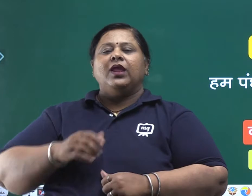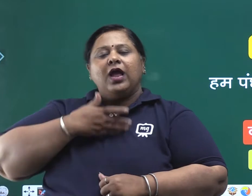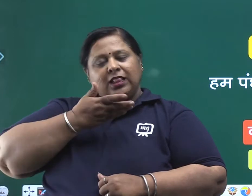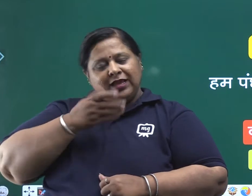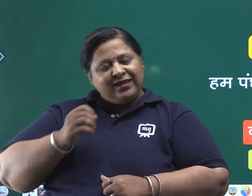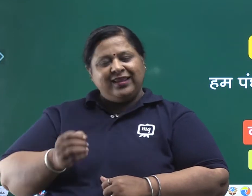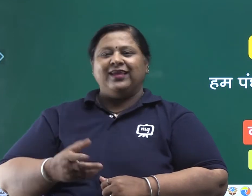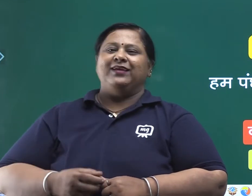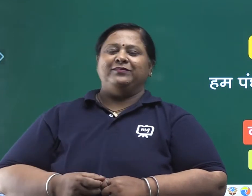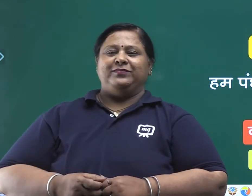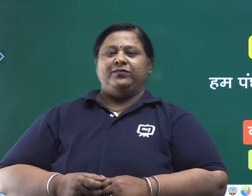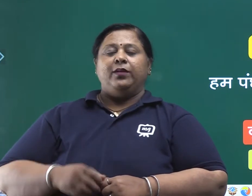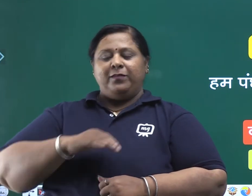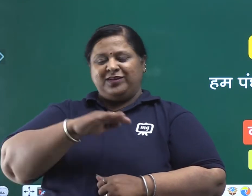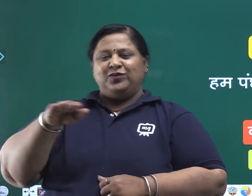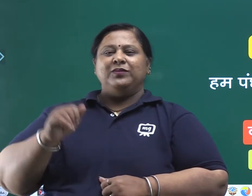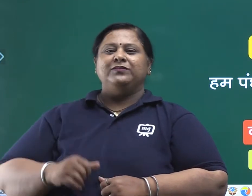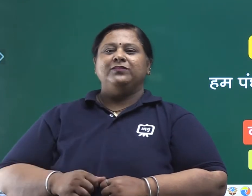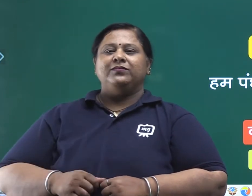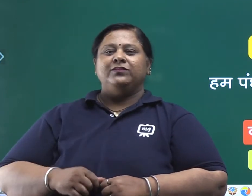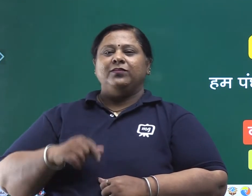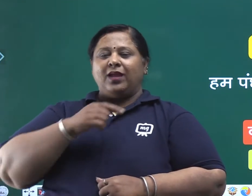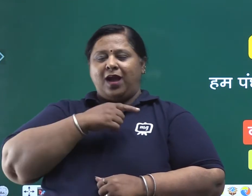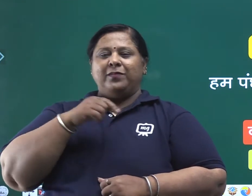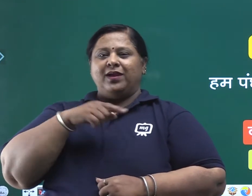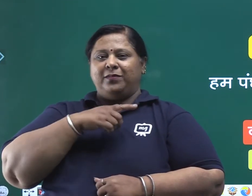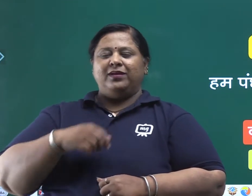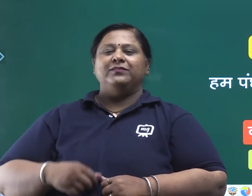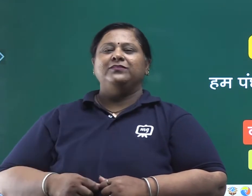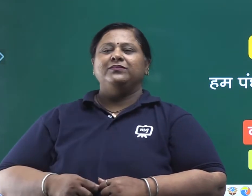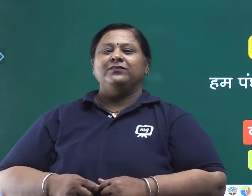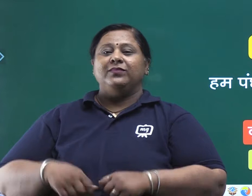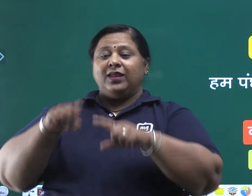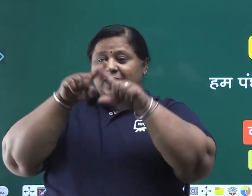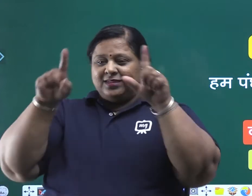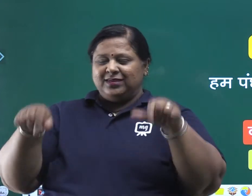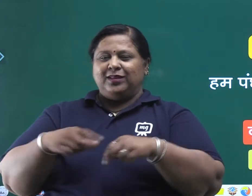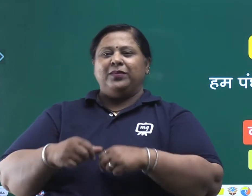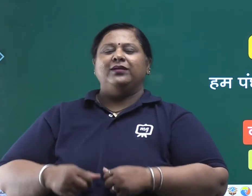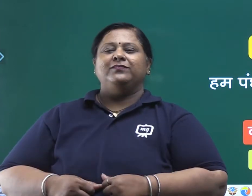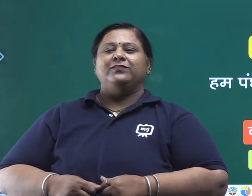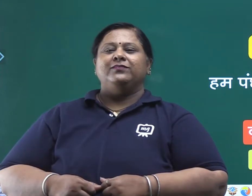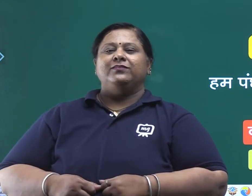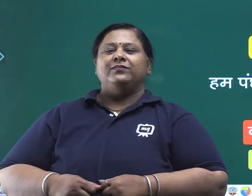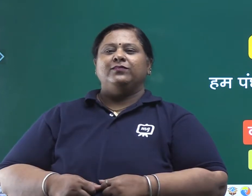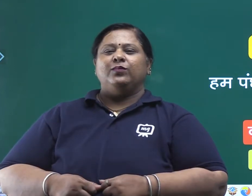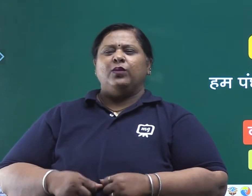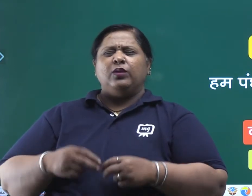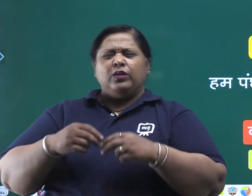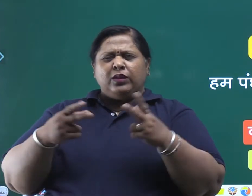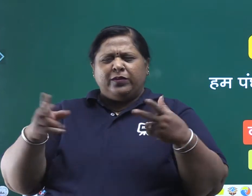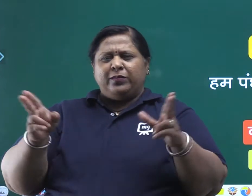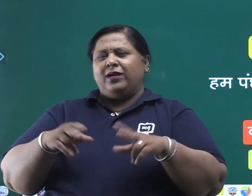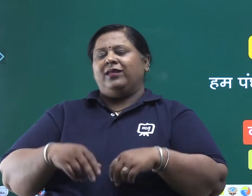अध्ययन करेंगे। बच्चों, आप यहाँ पर इस चित्र में विभिन्न प्रकार